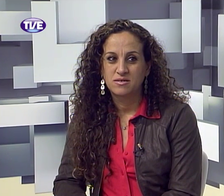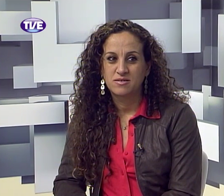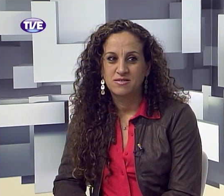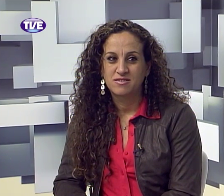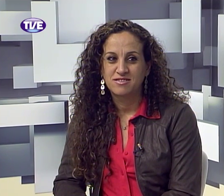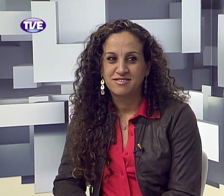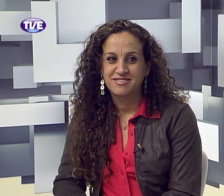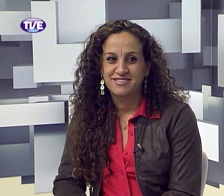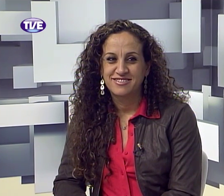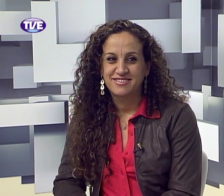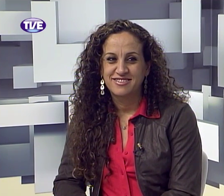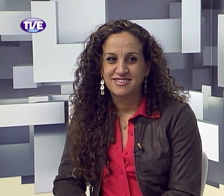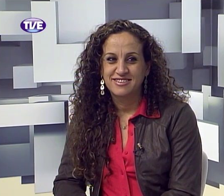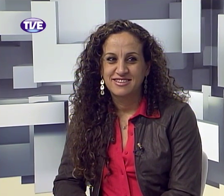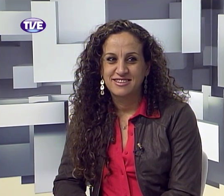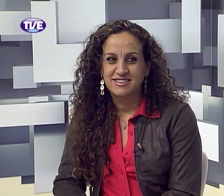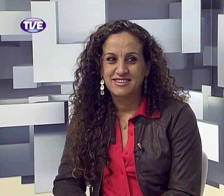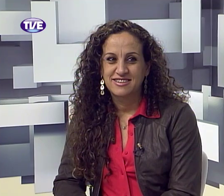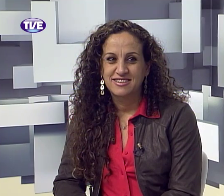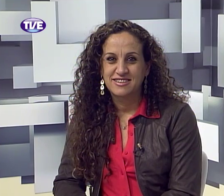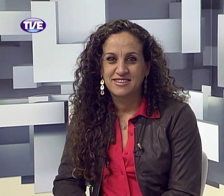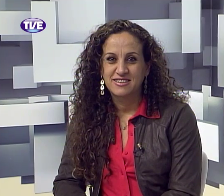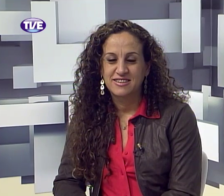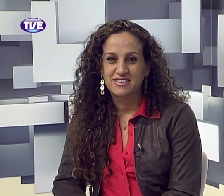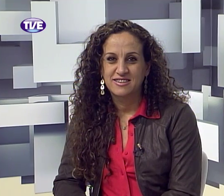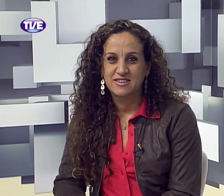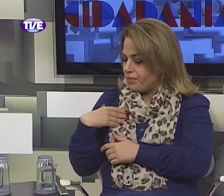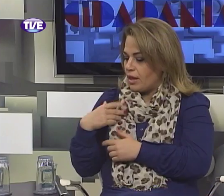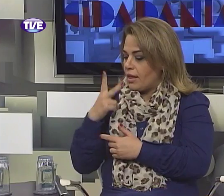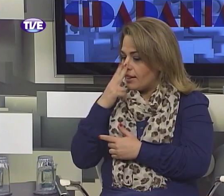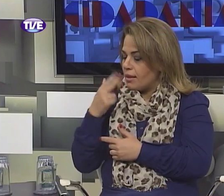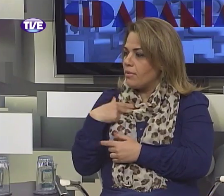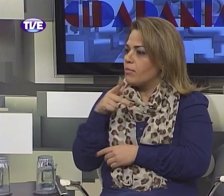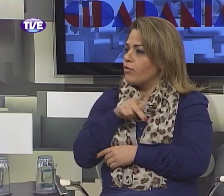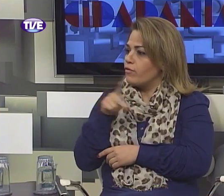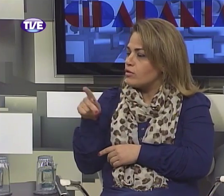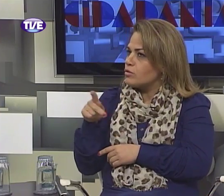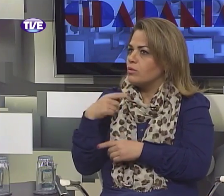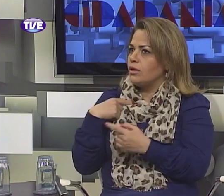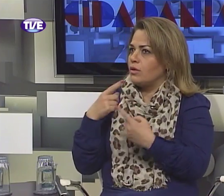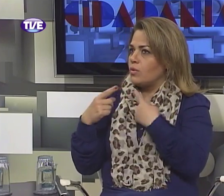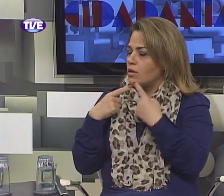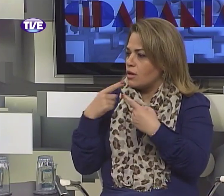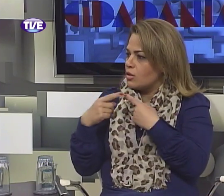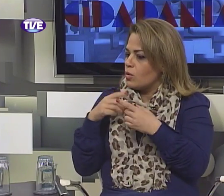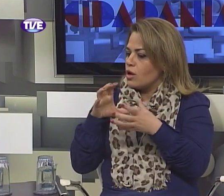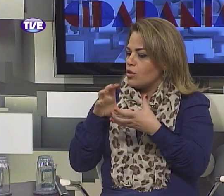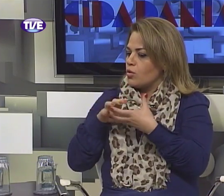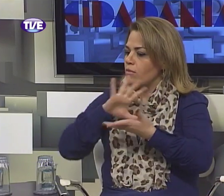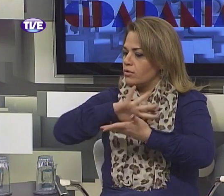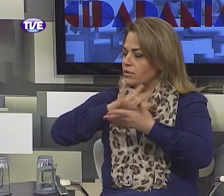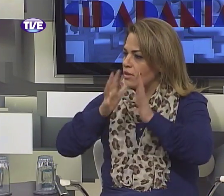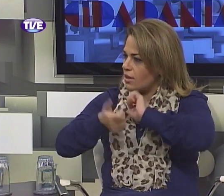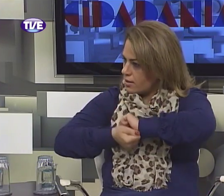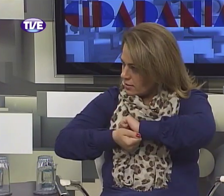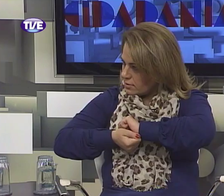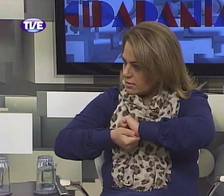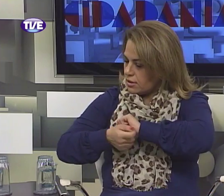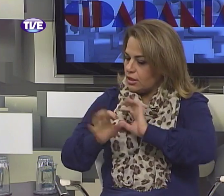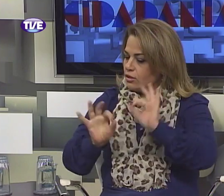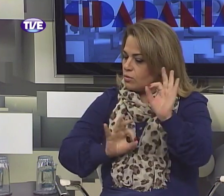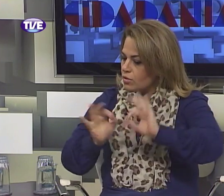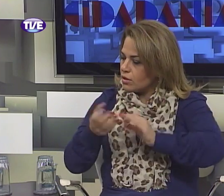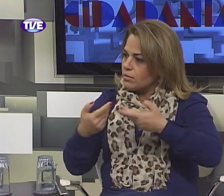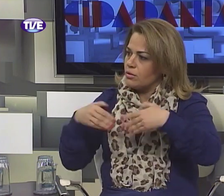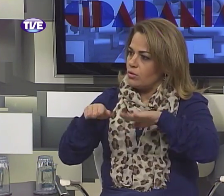Tecnologia, Ana Afonso. Estamos recebendo a professora e coordenadora do Grupo de Pesquisas Sinais do Programa Incluir